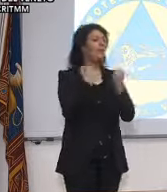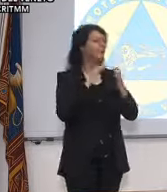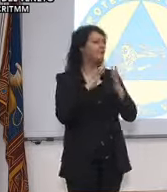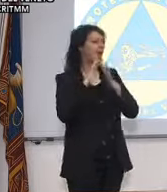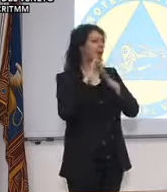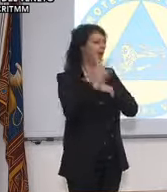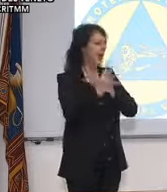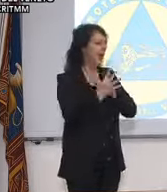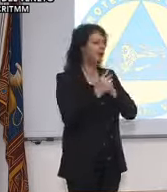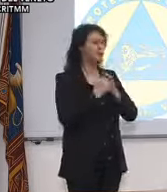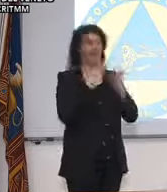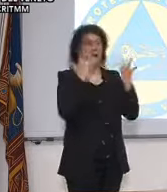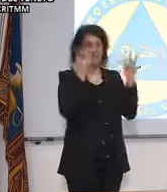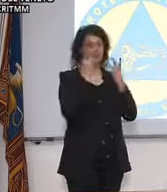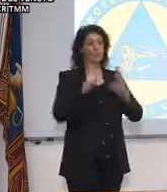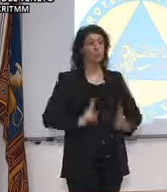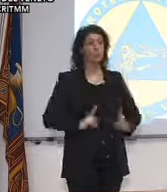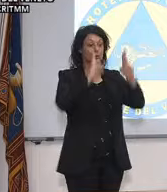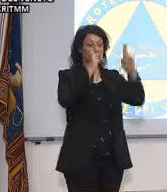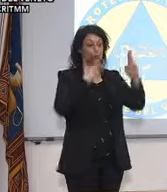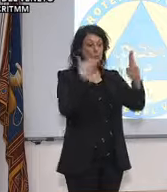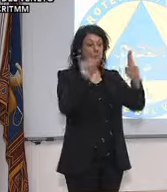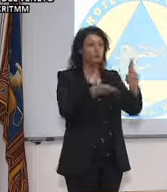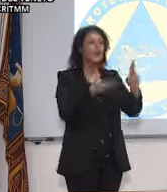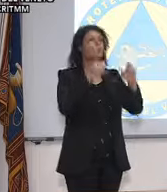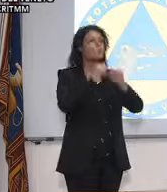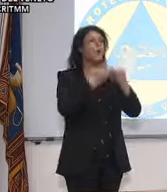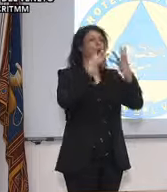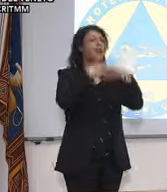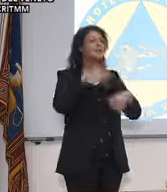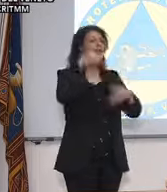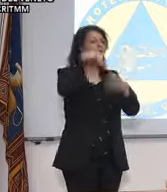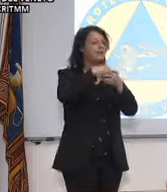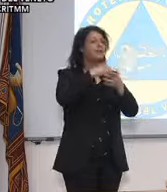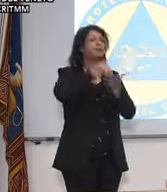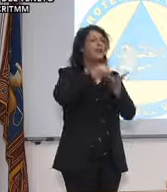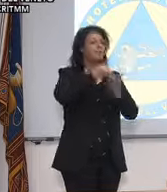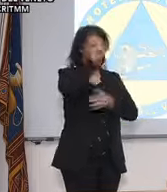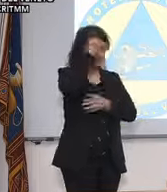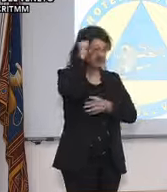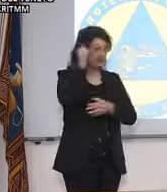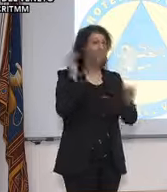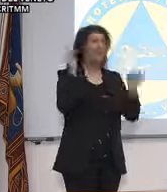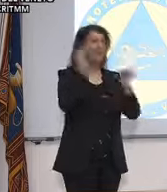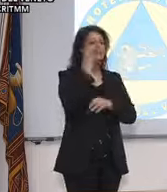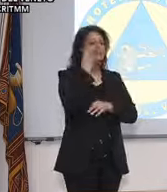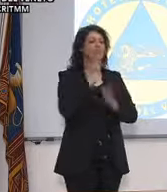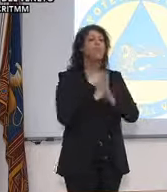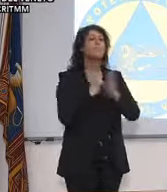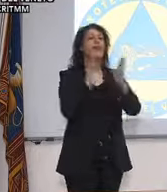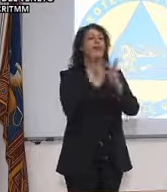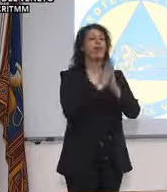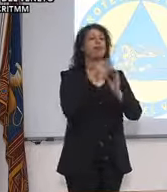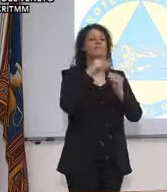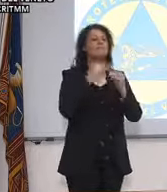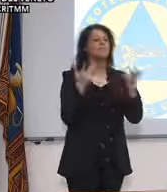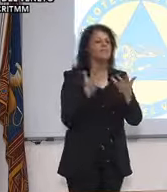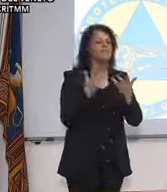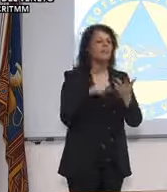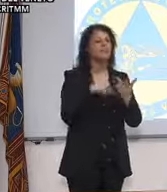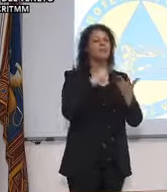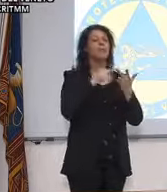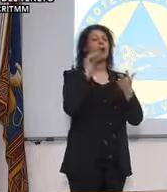centri estivi, quindi quelli che possono fare le parrocchie, quelle che possono fare i comuni, i CREST, quelle che potrebbero